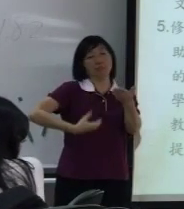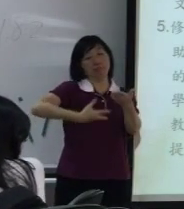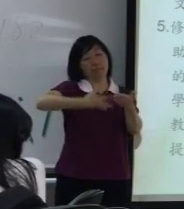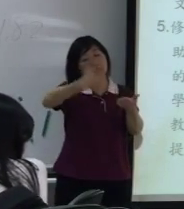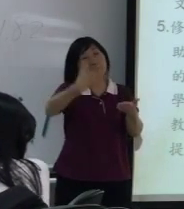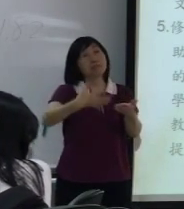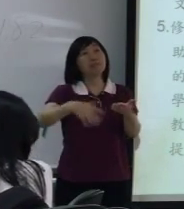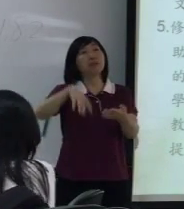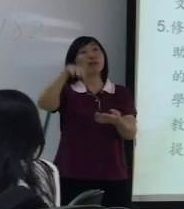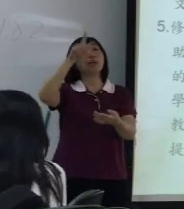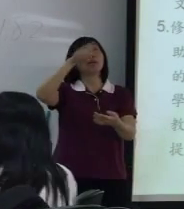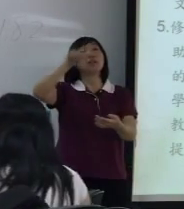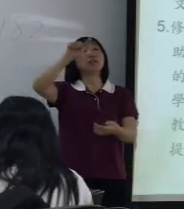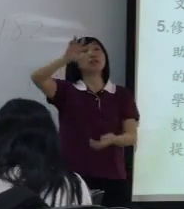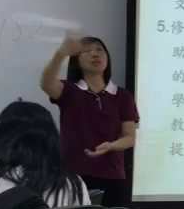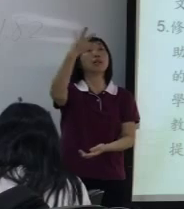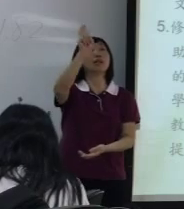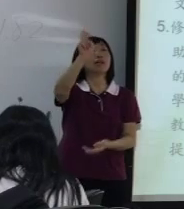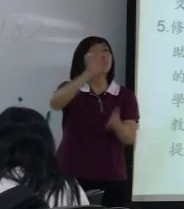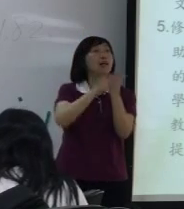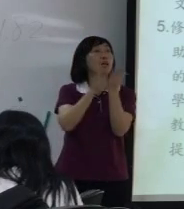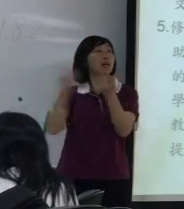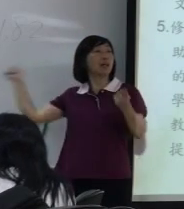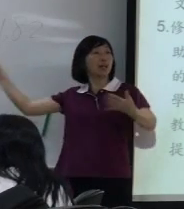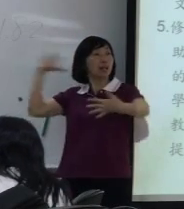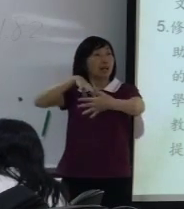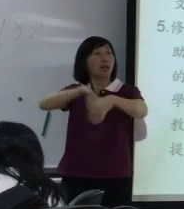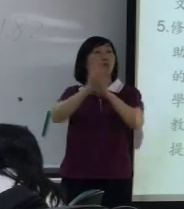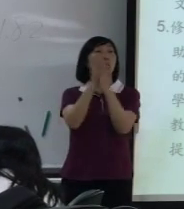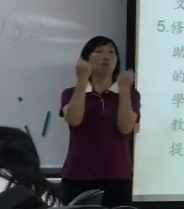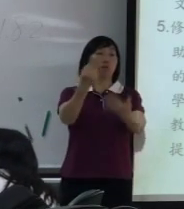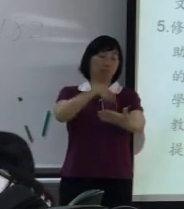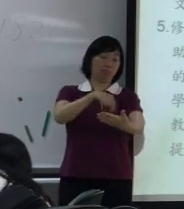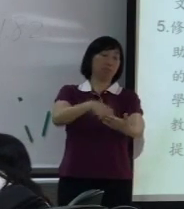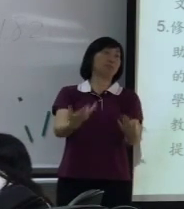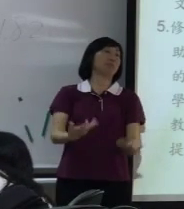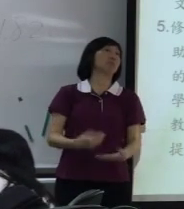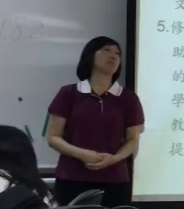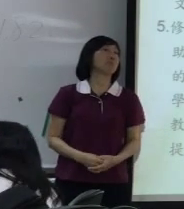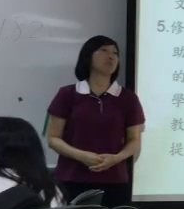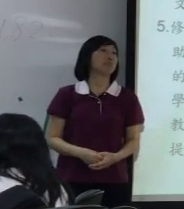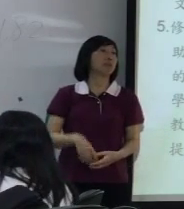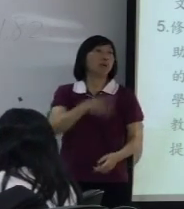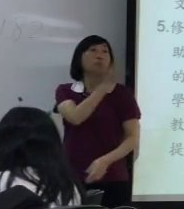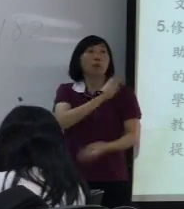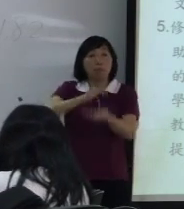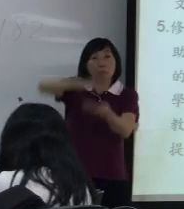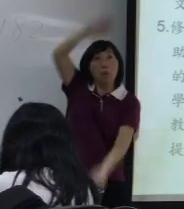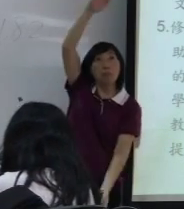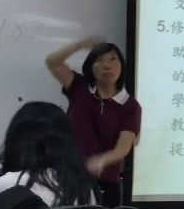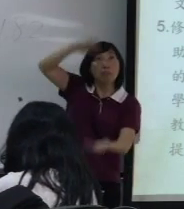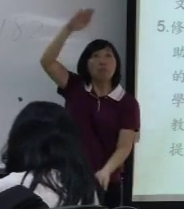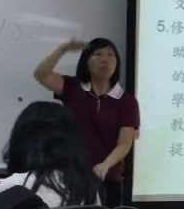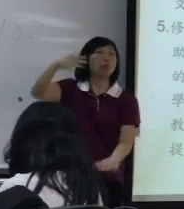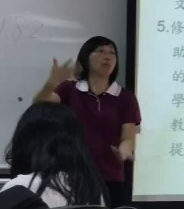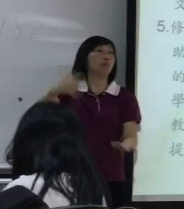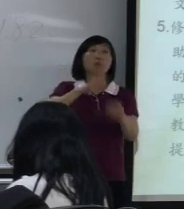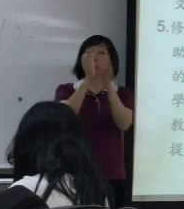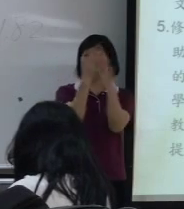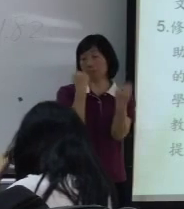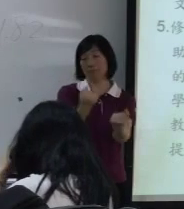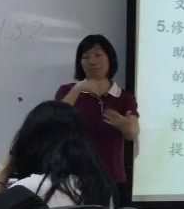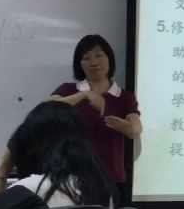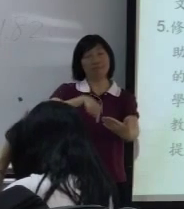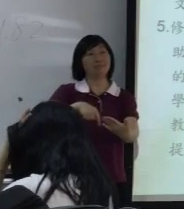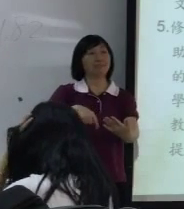那个1820页的内容，或者是更多更多的那一些东